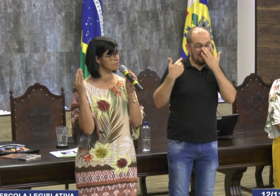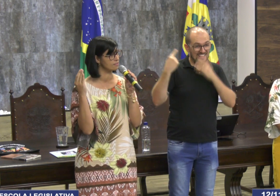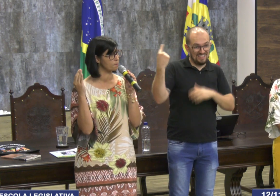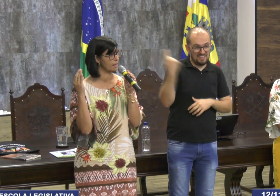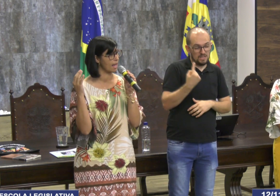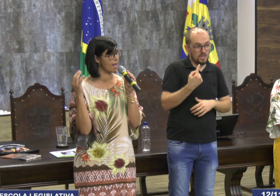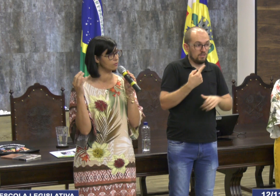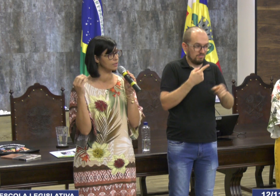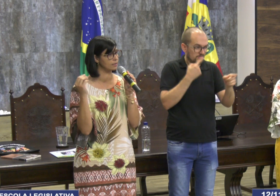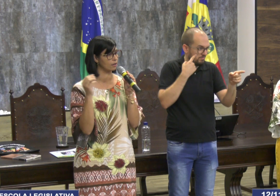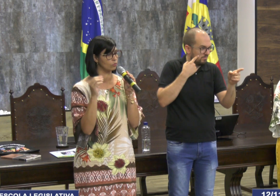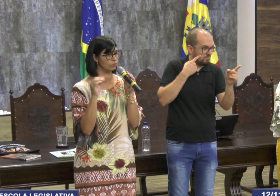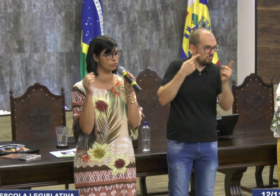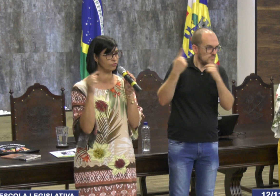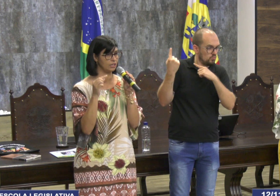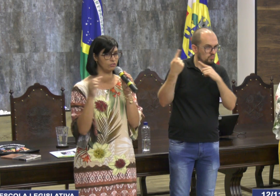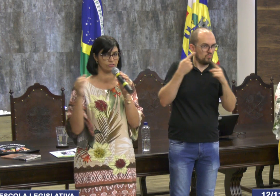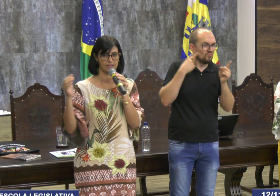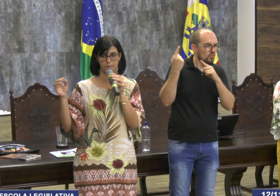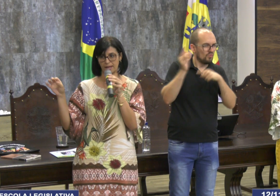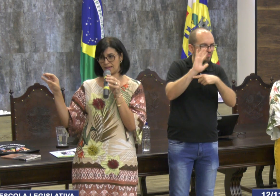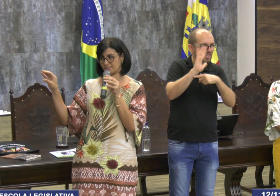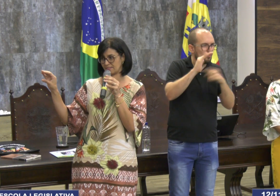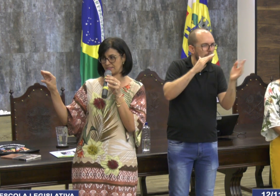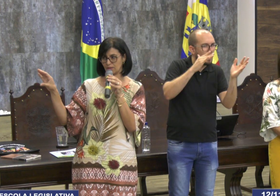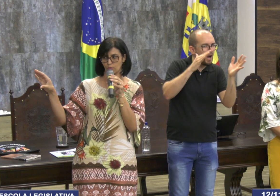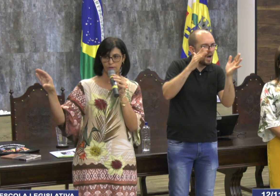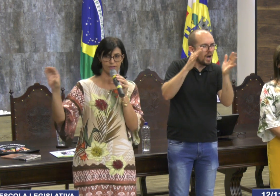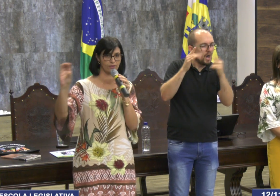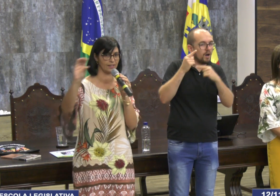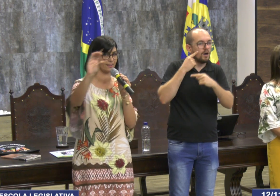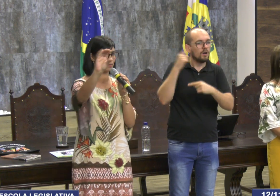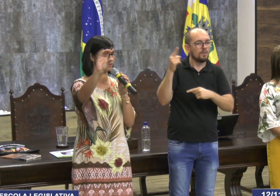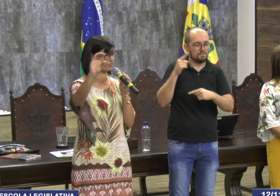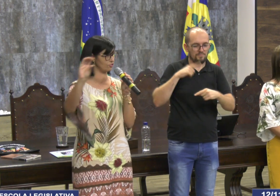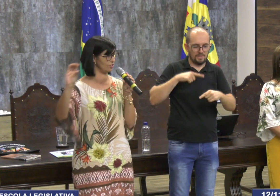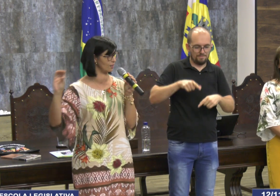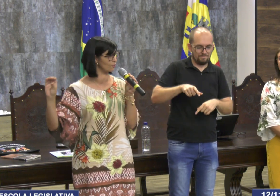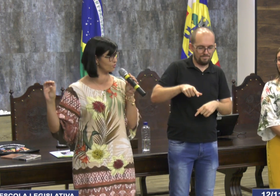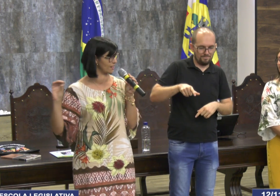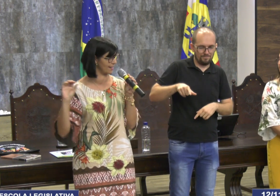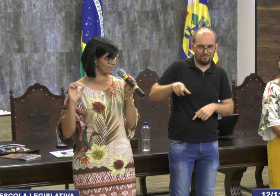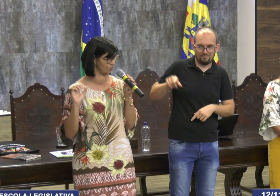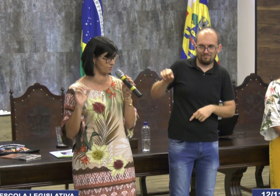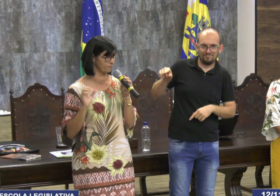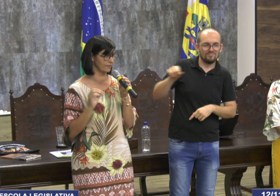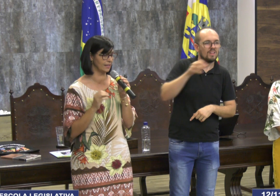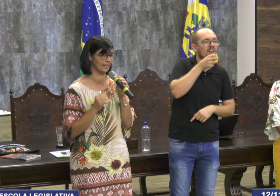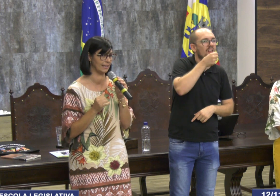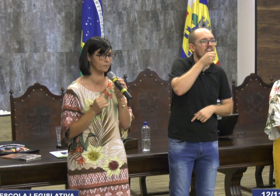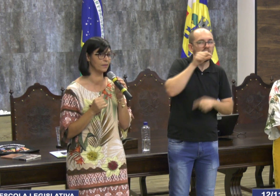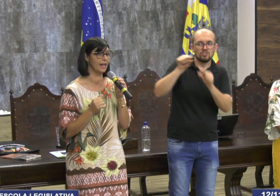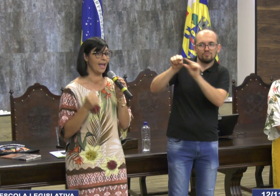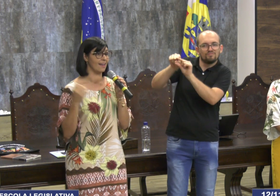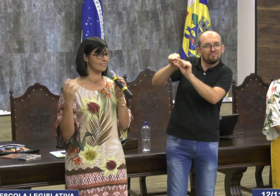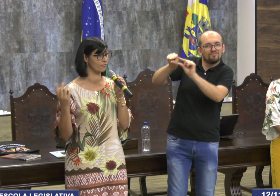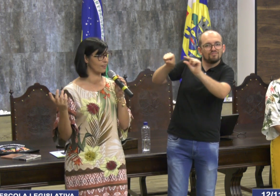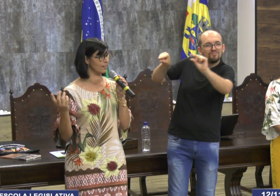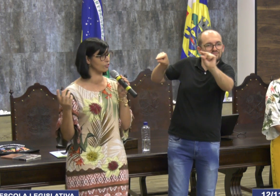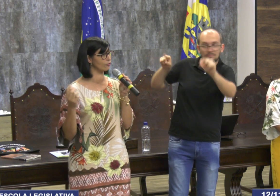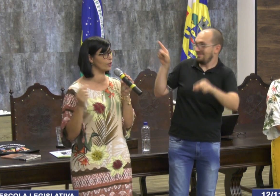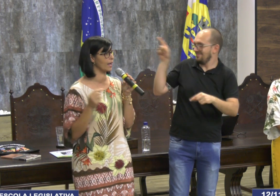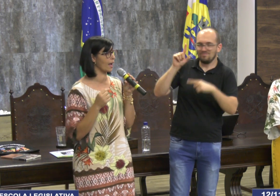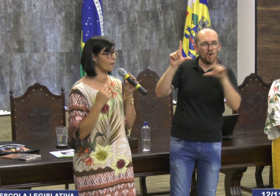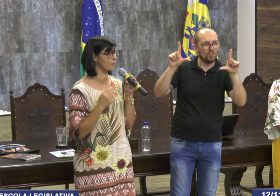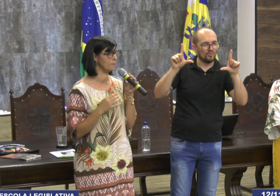se vocês repararam em alguns vídeos que aparece assim, o corredor ele tem uma faixinha cor de laranja, né? Essa